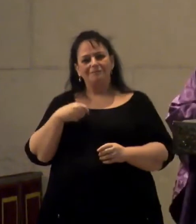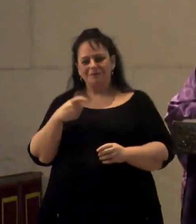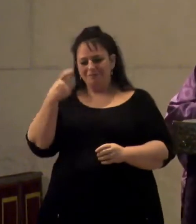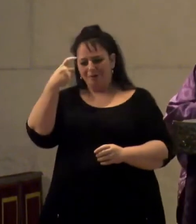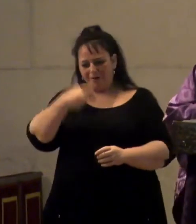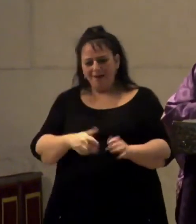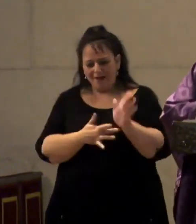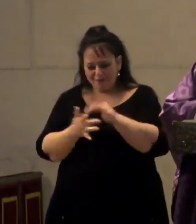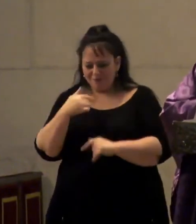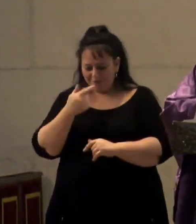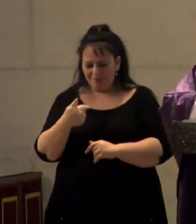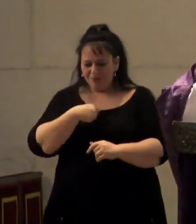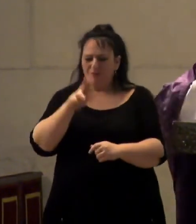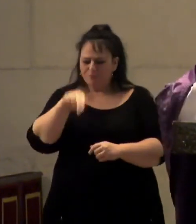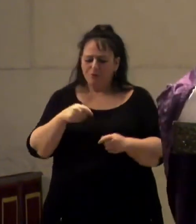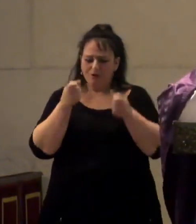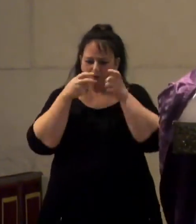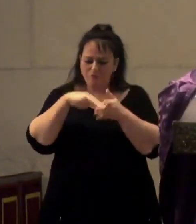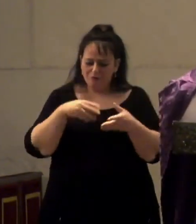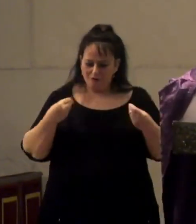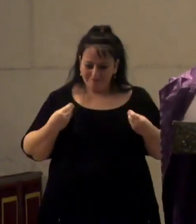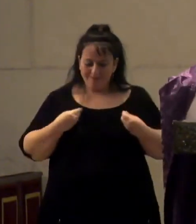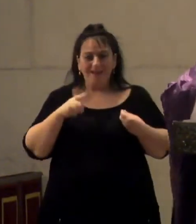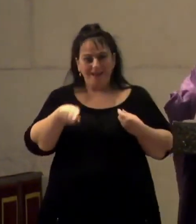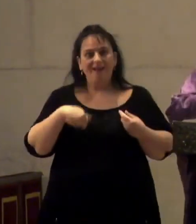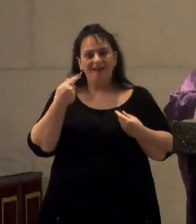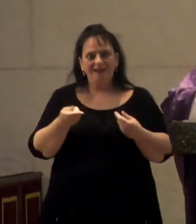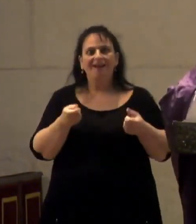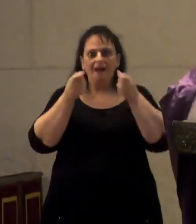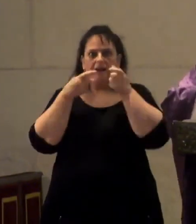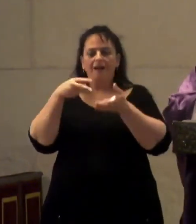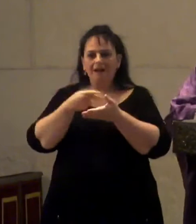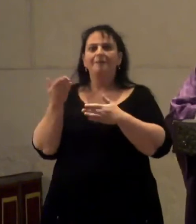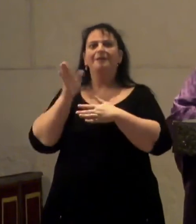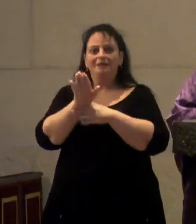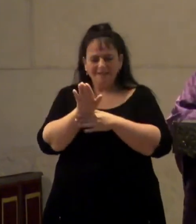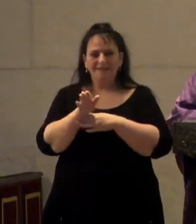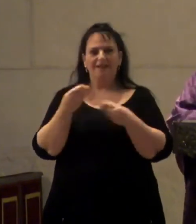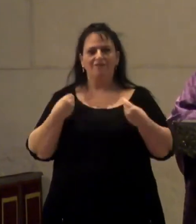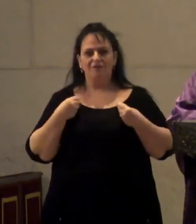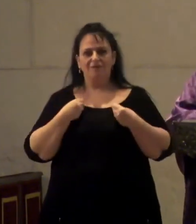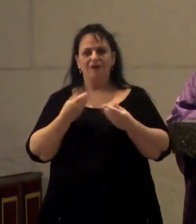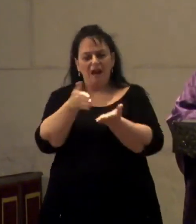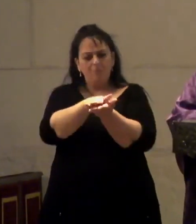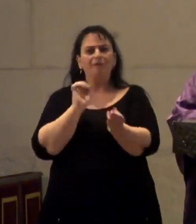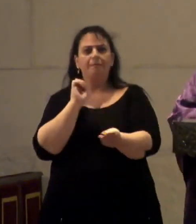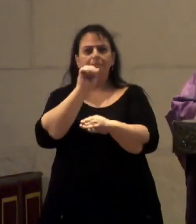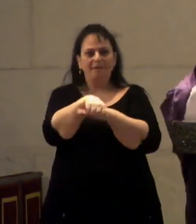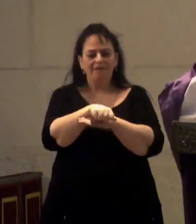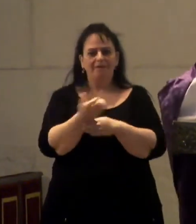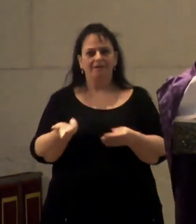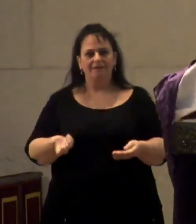yo soy la resurrección y la vida, se va a presentar vivo, va a vencer a la muerte.